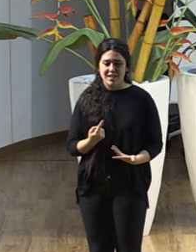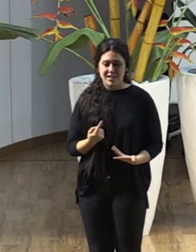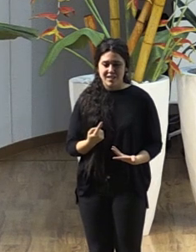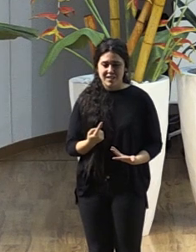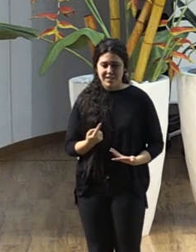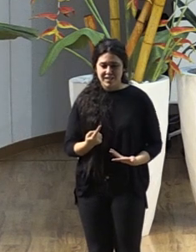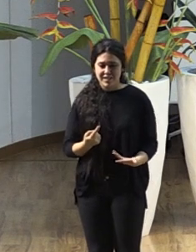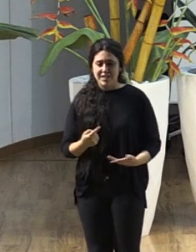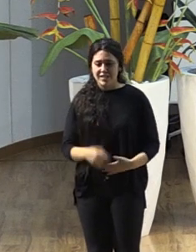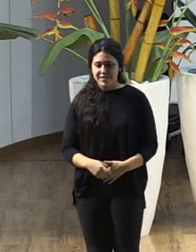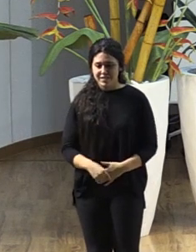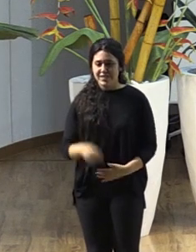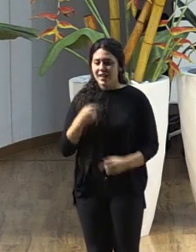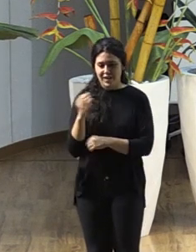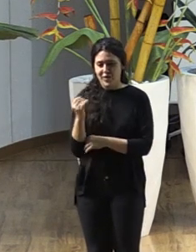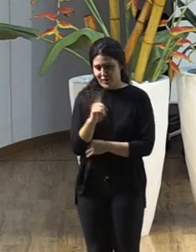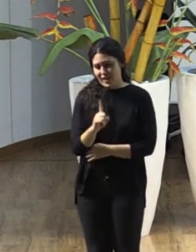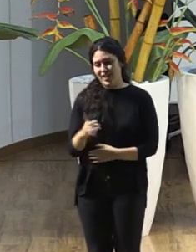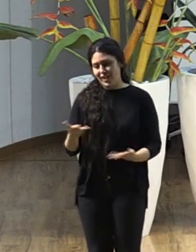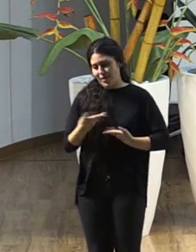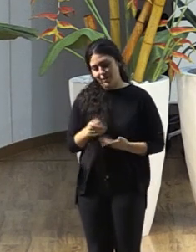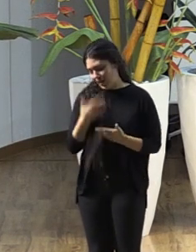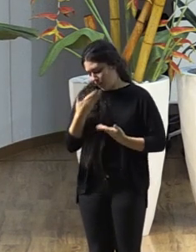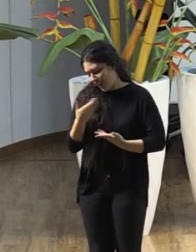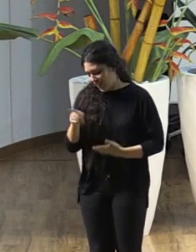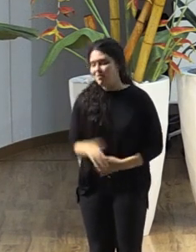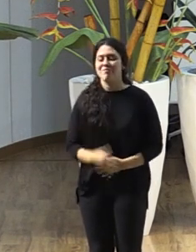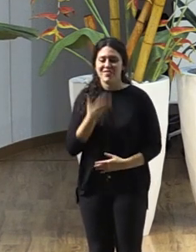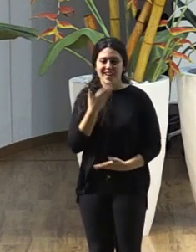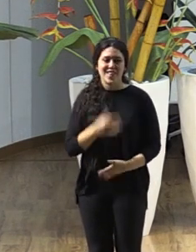una conferencia. Muchas gracias.